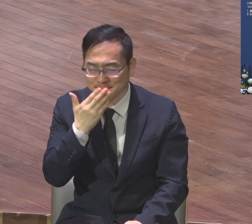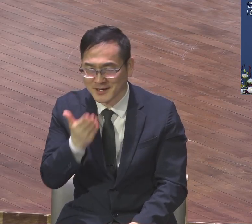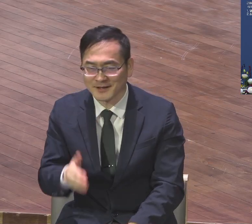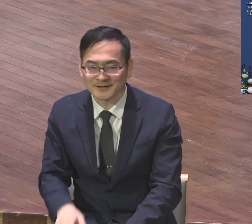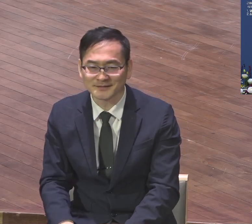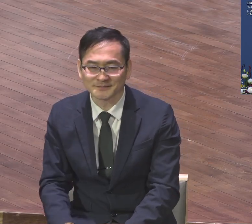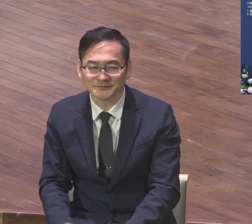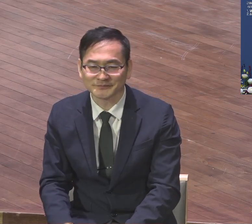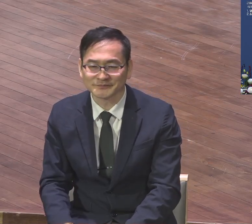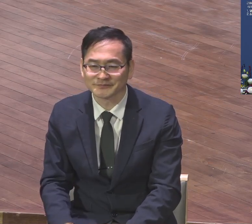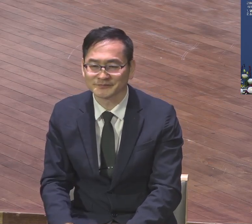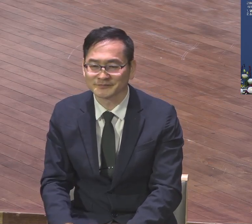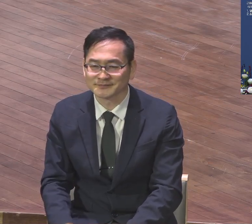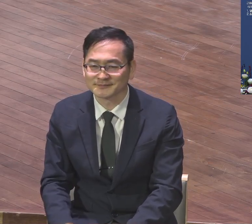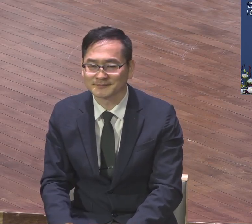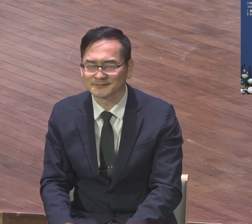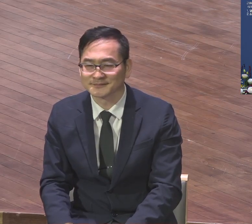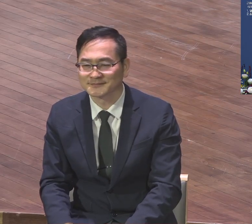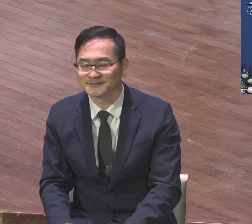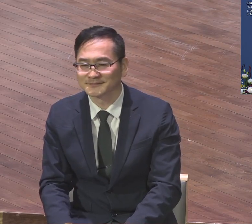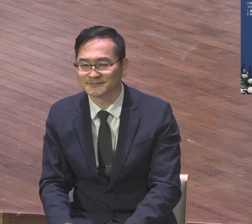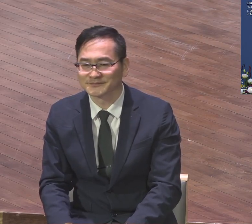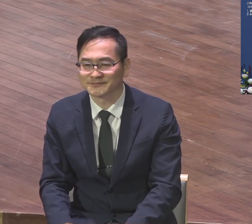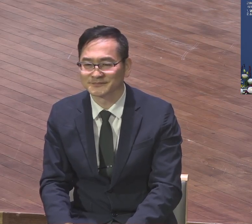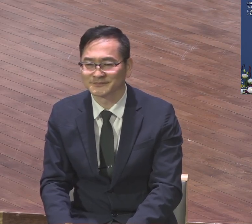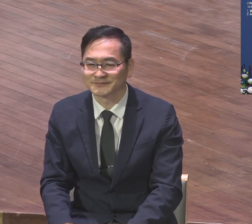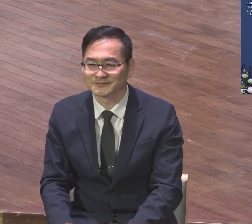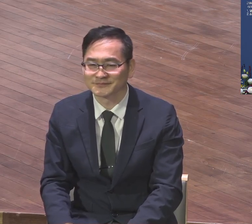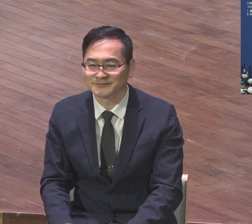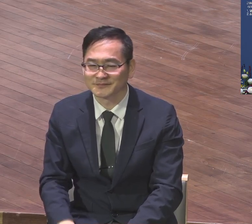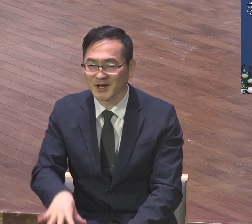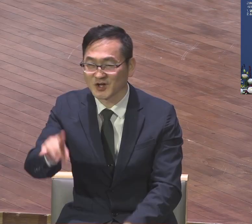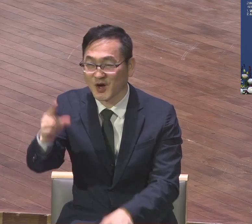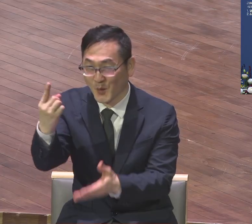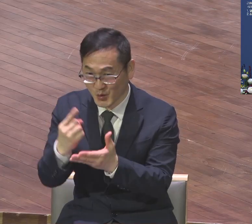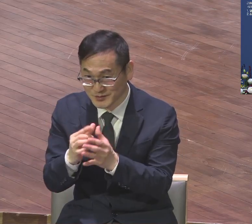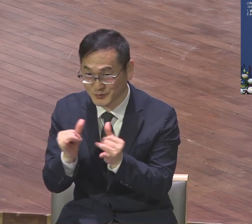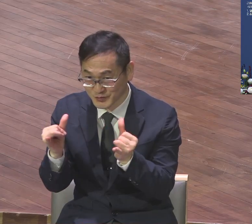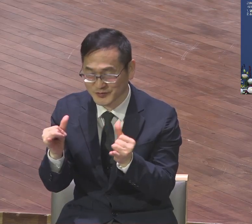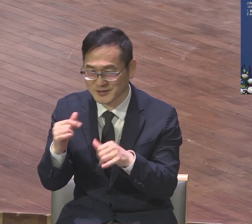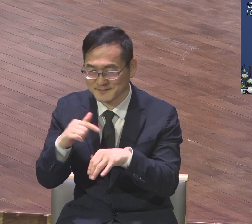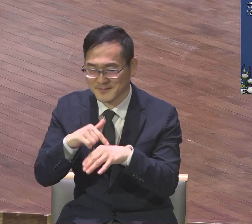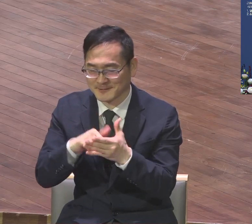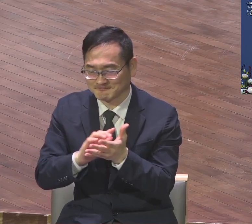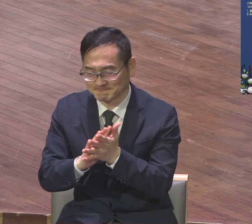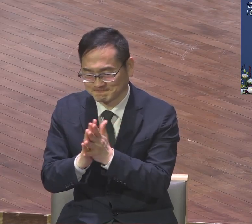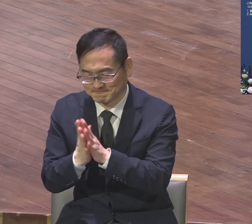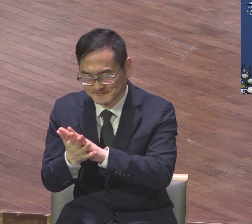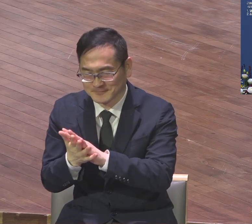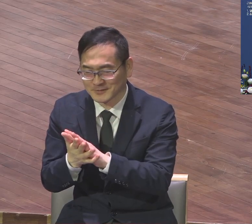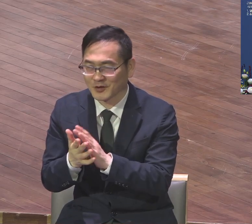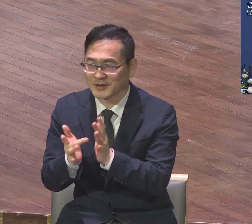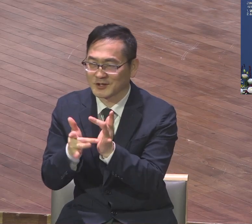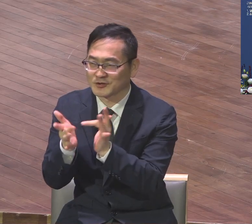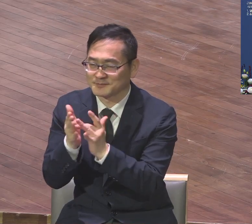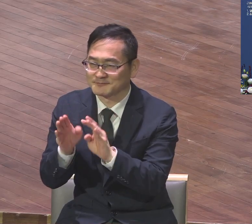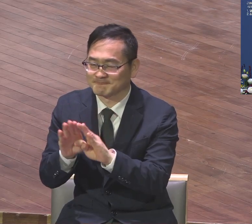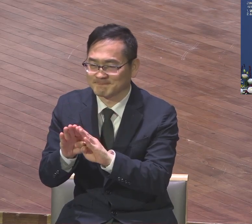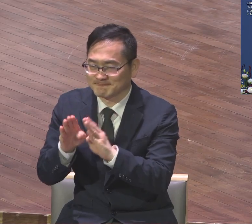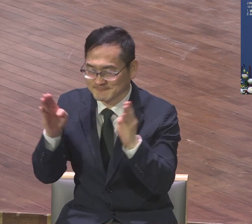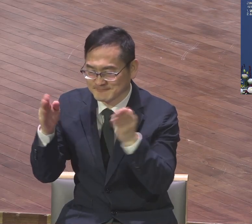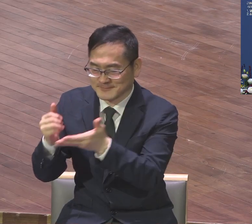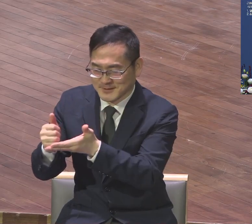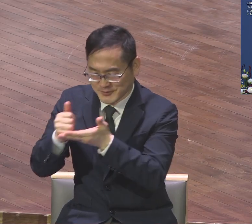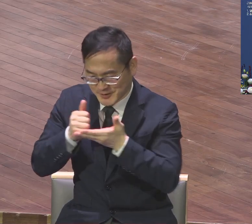오늘 여러분 초청받은 여러분들 그렇게 되기를 바랍니다. 오늘 이 자리에 계신 모든 분들도 예수 그리스도를